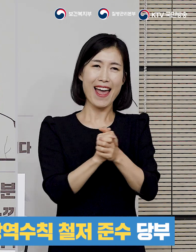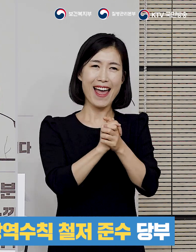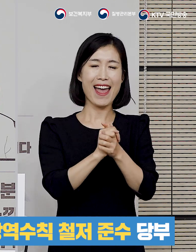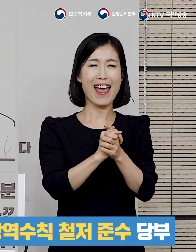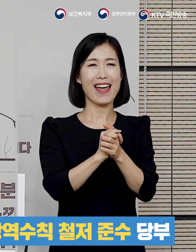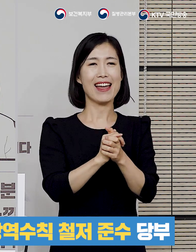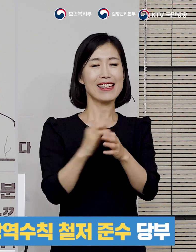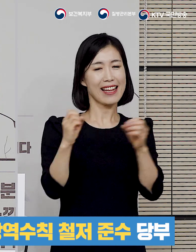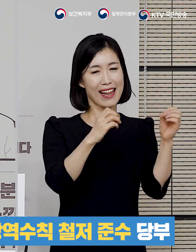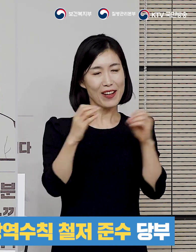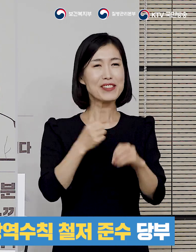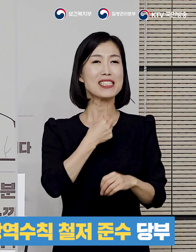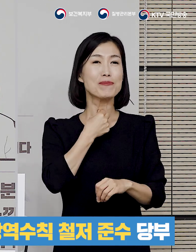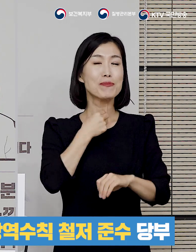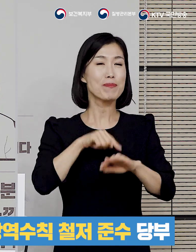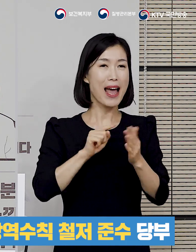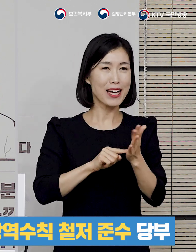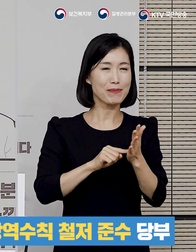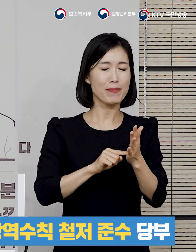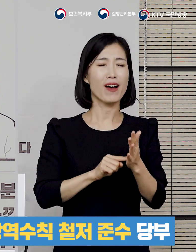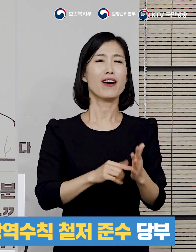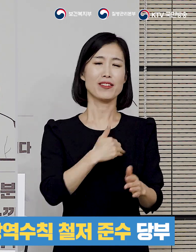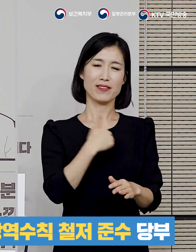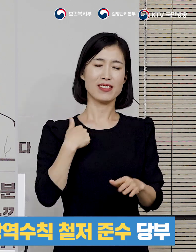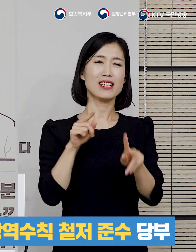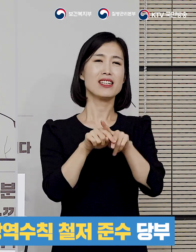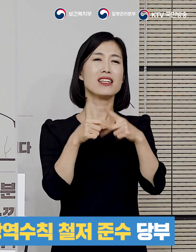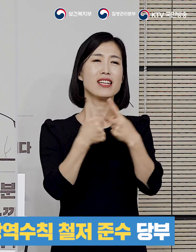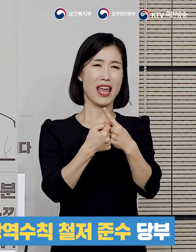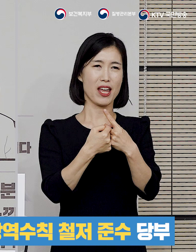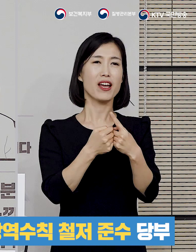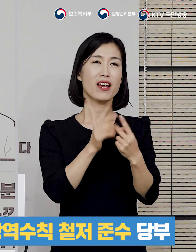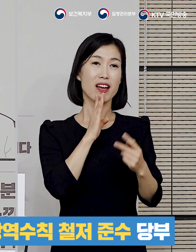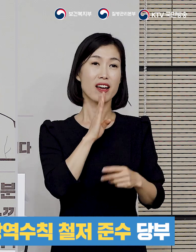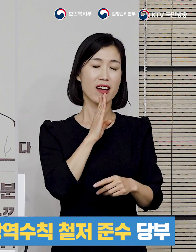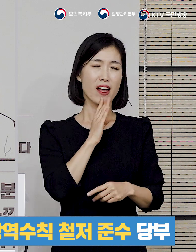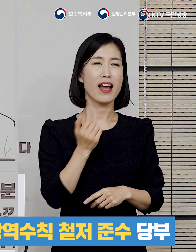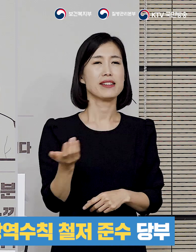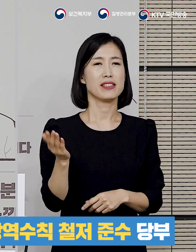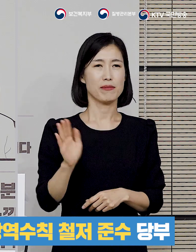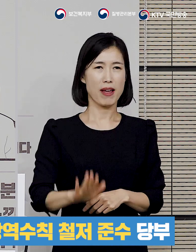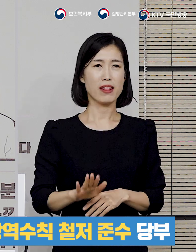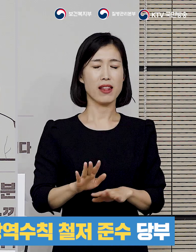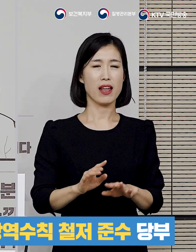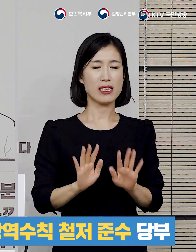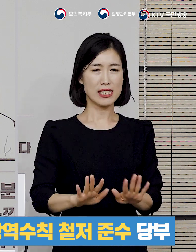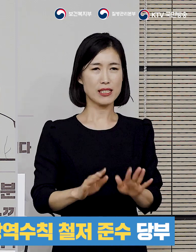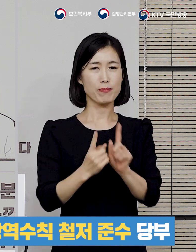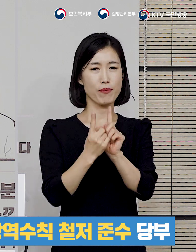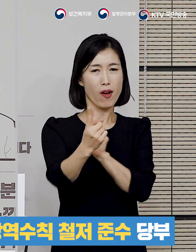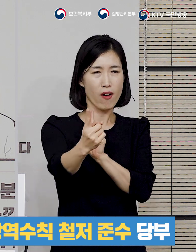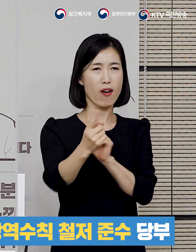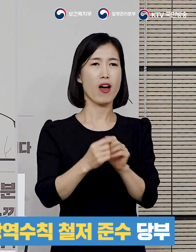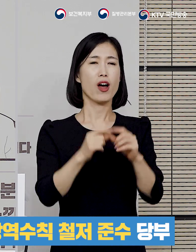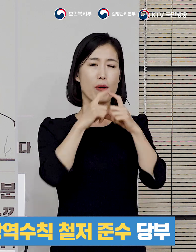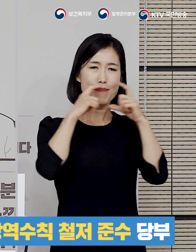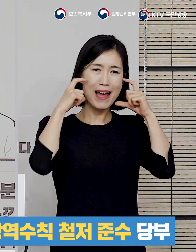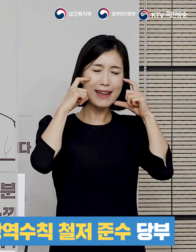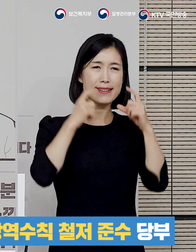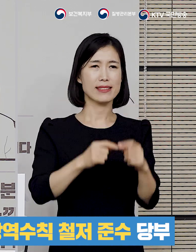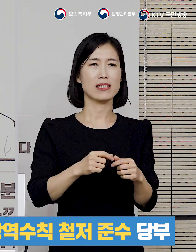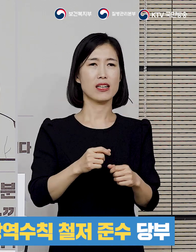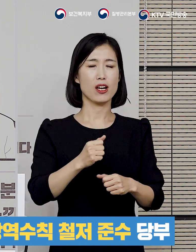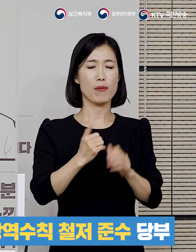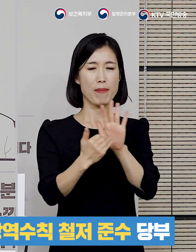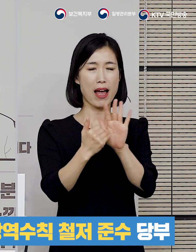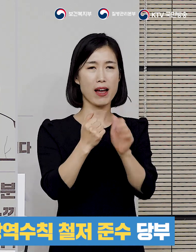거리에서 친밀감을 표시하며 이야기하고 싶은 마음은 충분히 이해합니다. 하지만 거리두기와 마스크